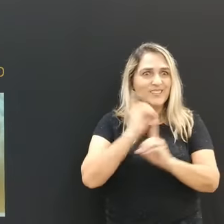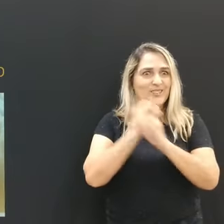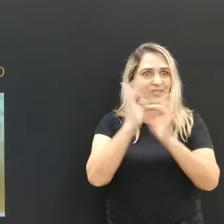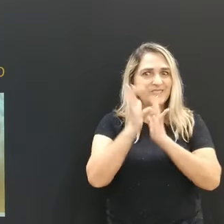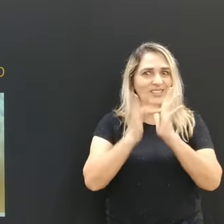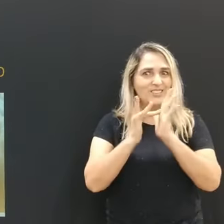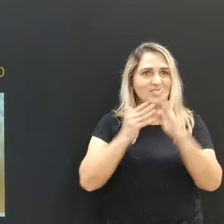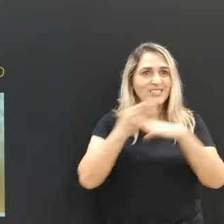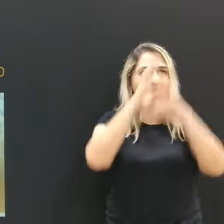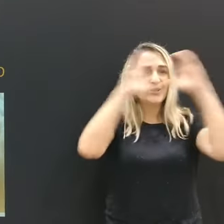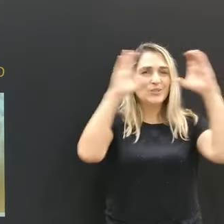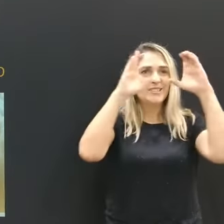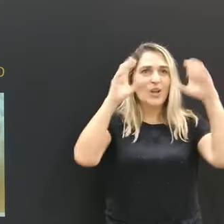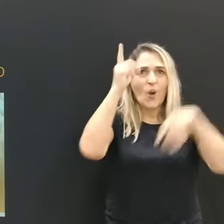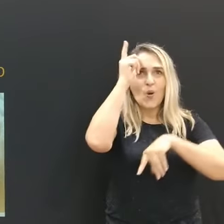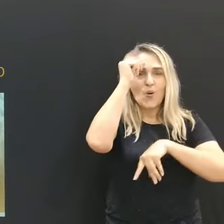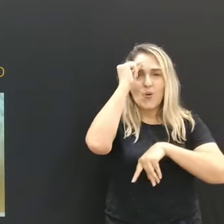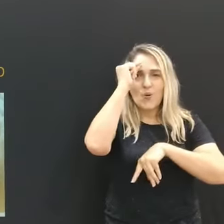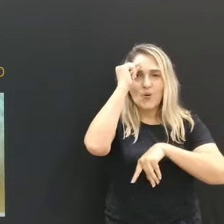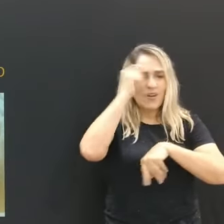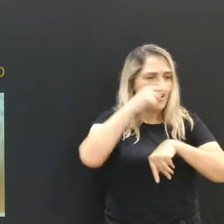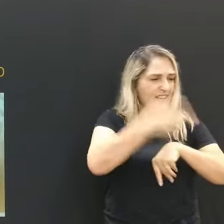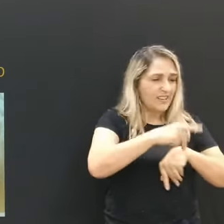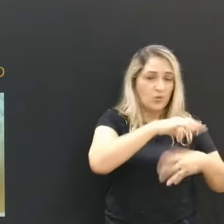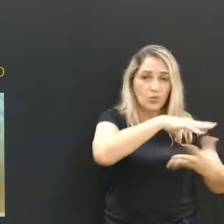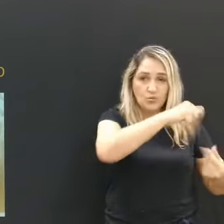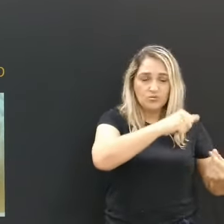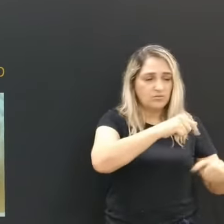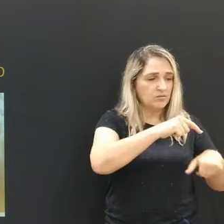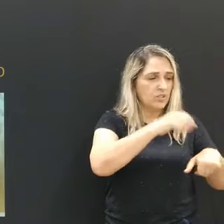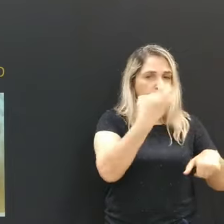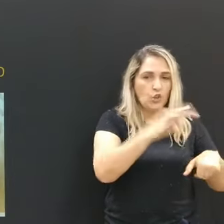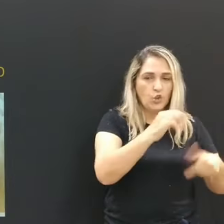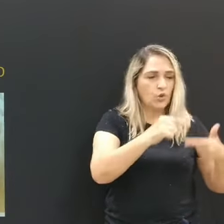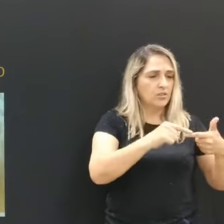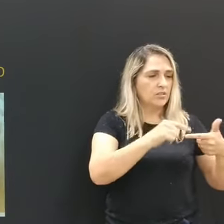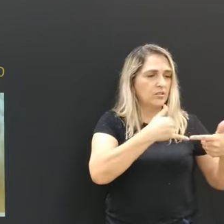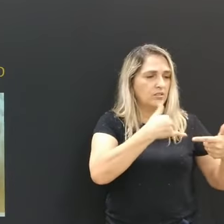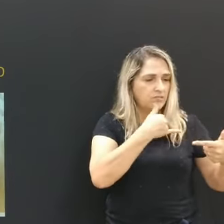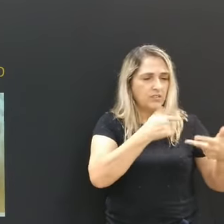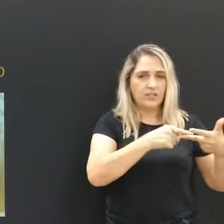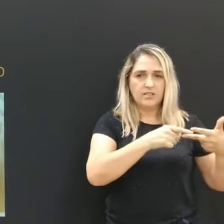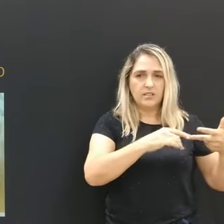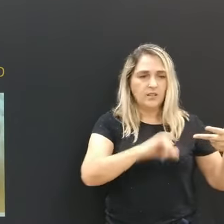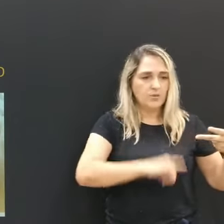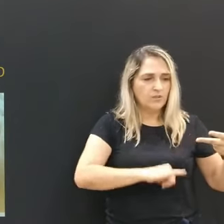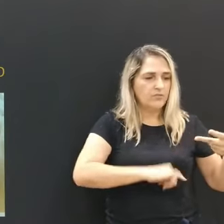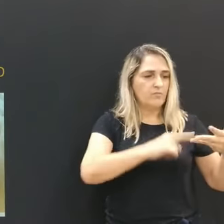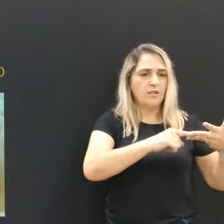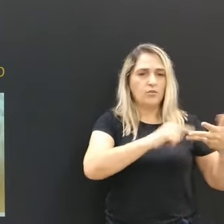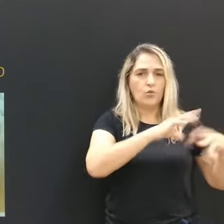Precisamos estar prontos para nos encontrarmos com o Senhor Jesus no reino. Né? Aqui no mundo a gente tem